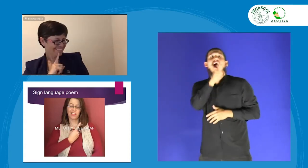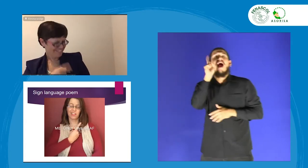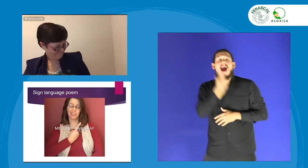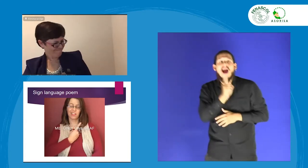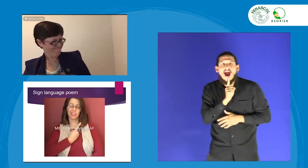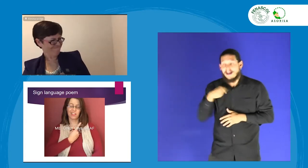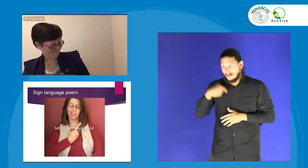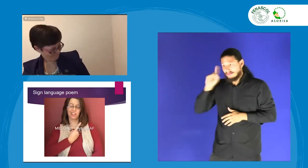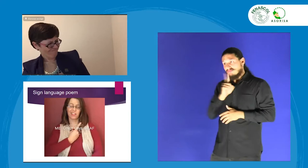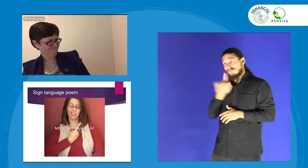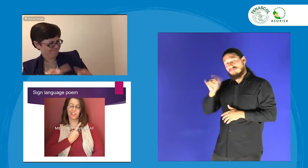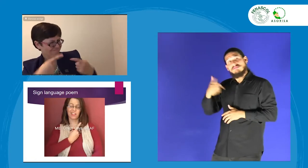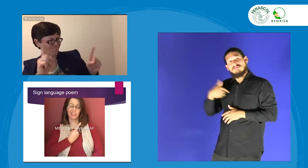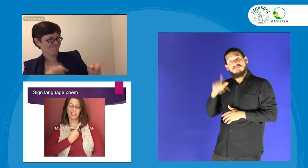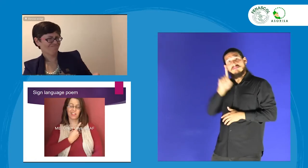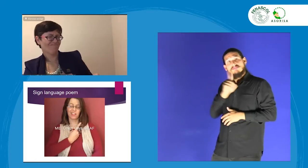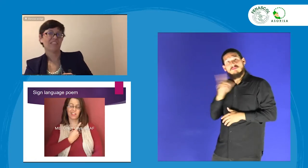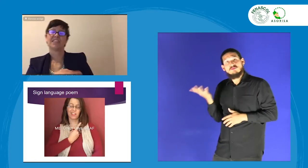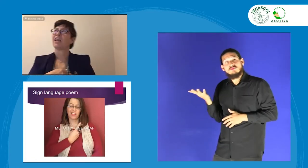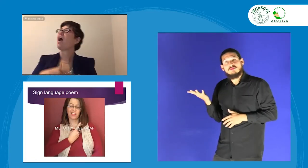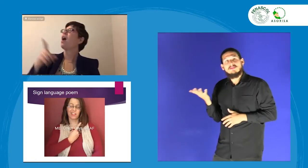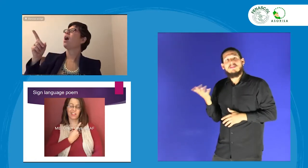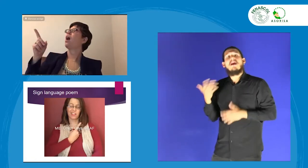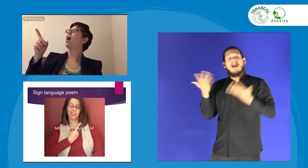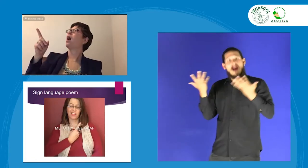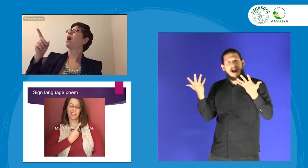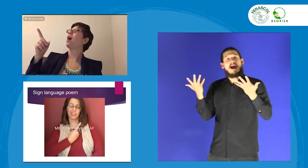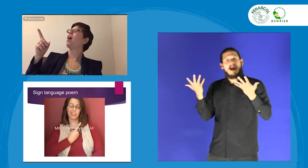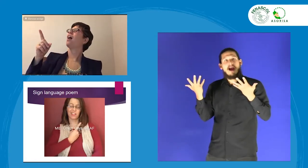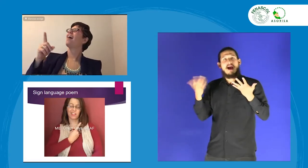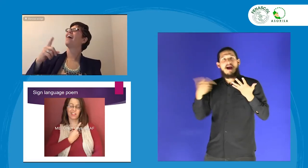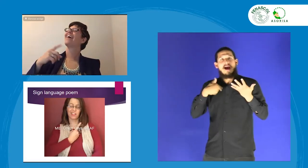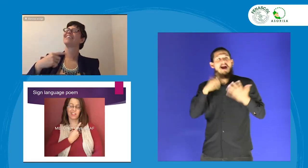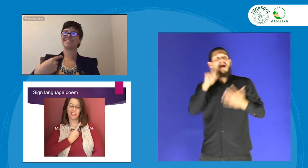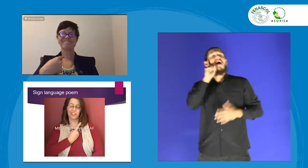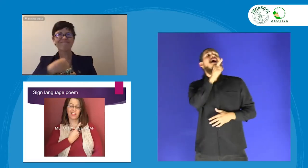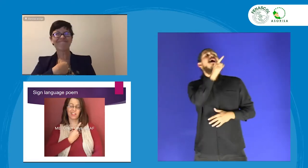Sí, claro que sí, lo soy. ¿Podemos obtener el éxito?